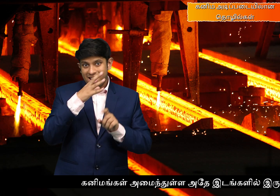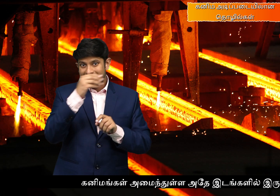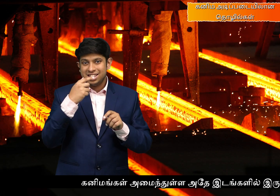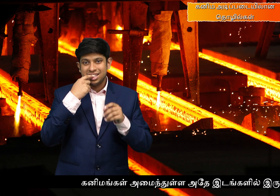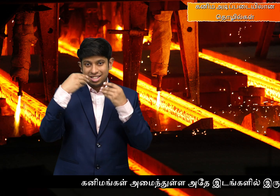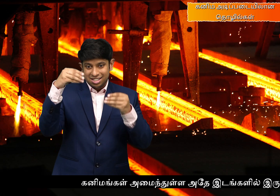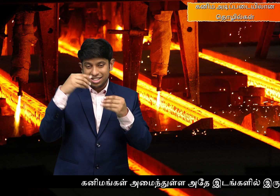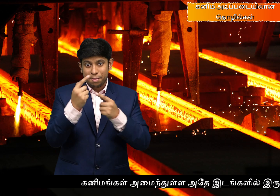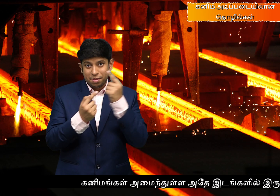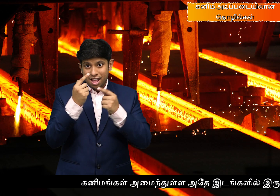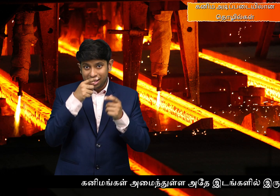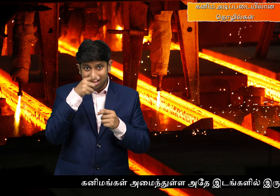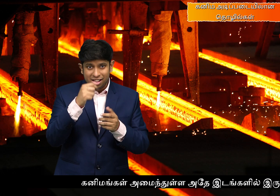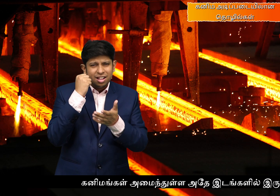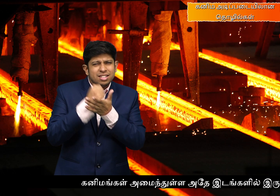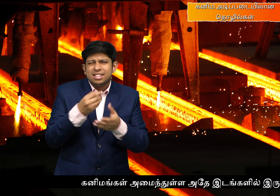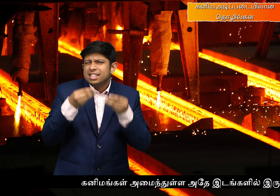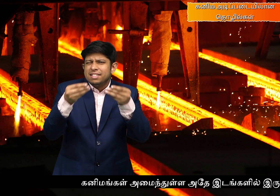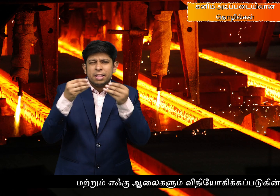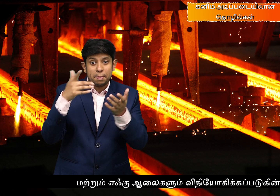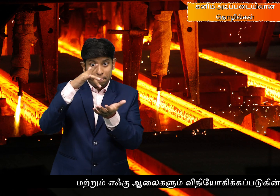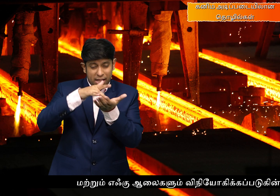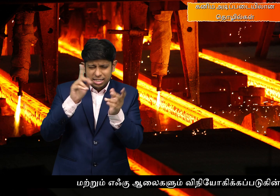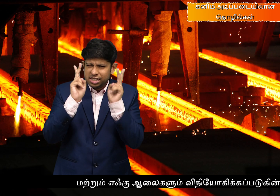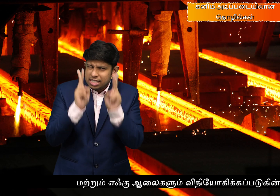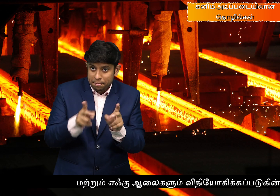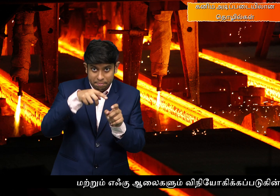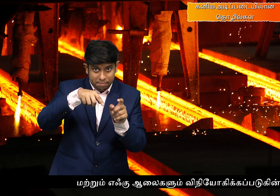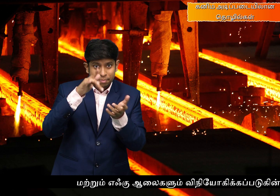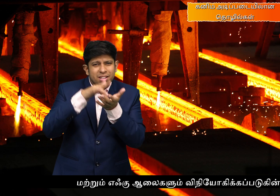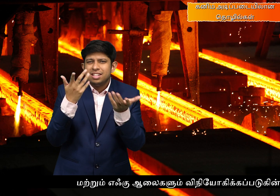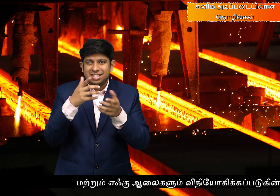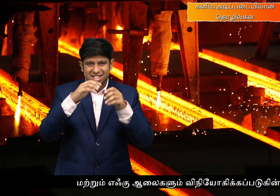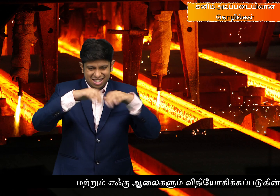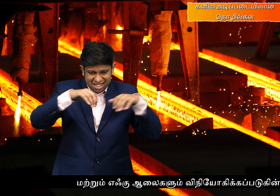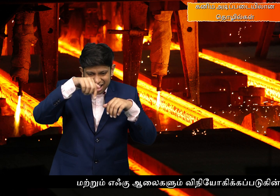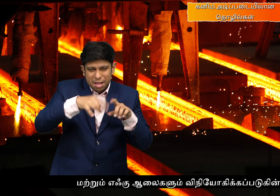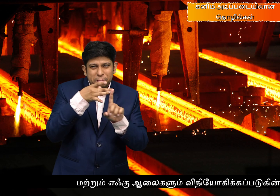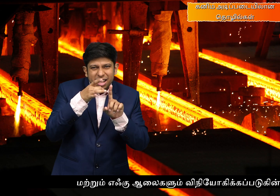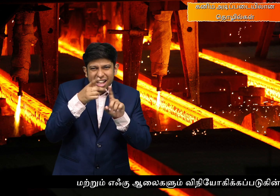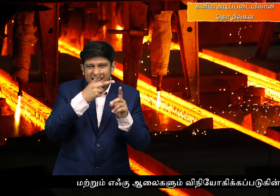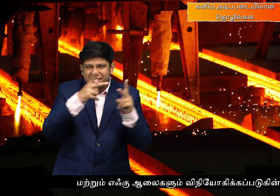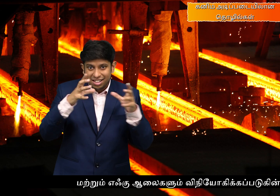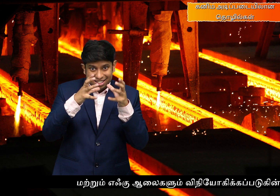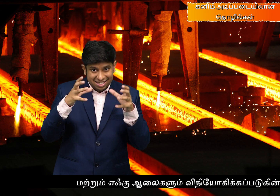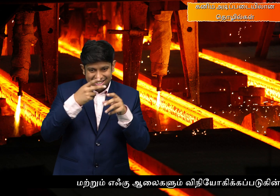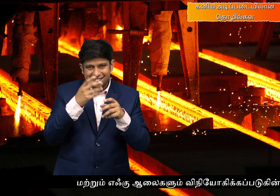கனிமங்கள் அமைந்துள்ள அதே இடங்களில் இரும்பு மற்றும் எஃகு ஆலைகளும் விநியோகிக்கப்படுகின்றன.